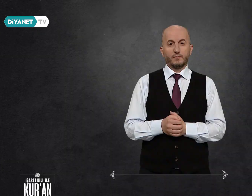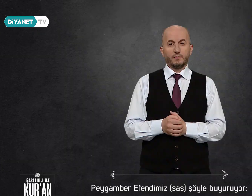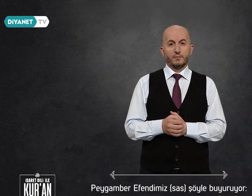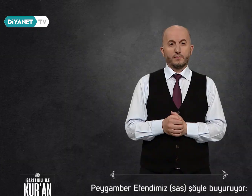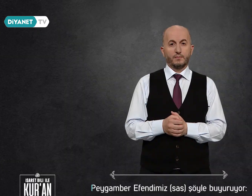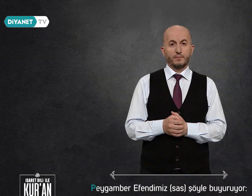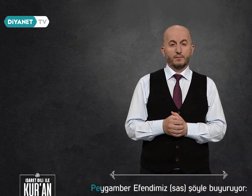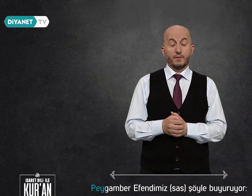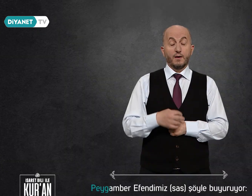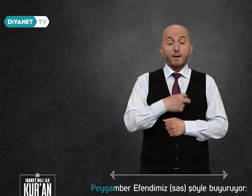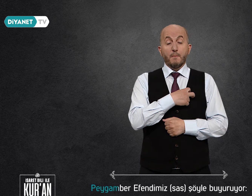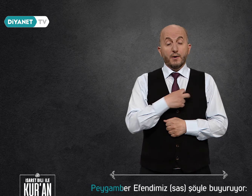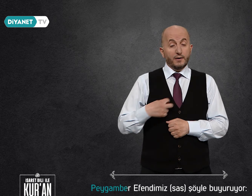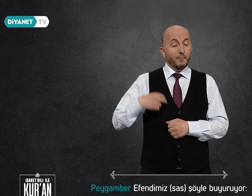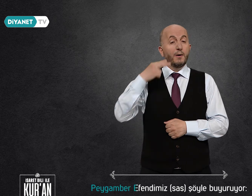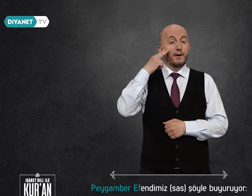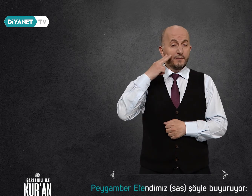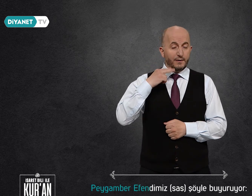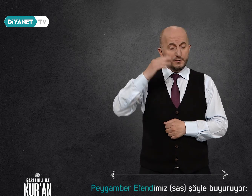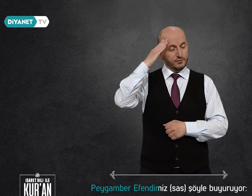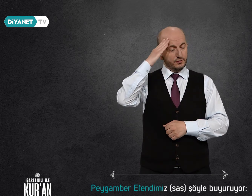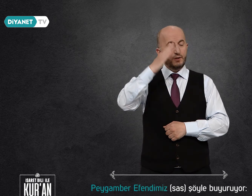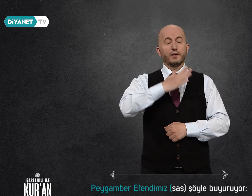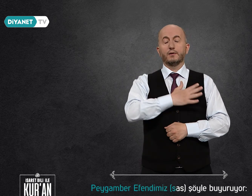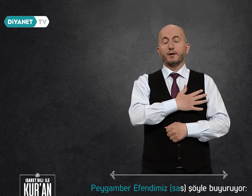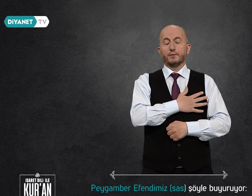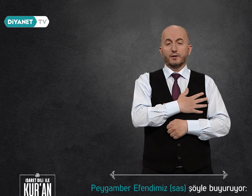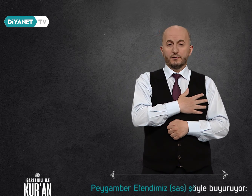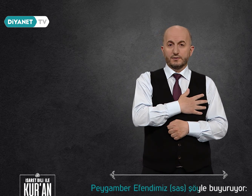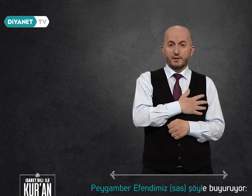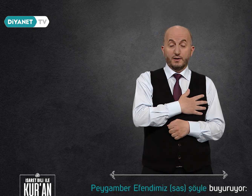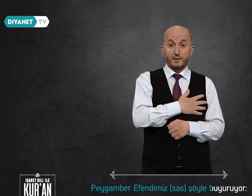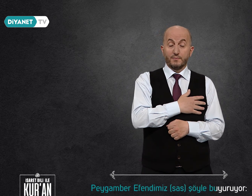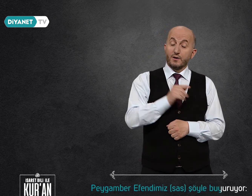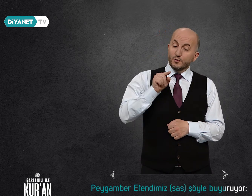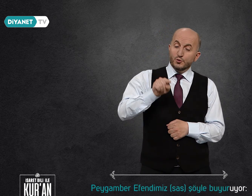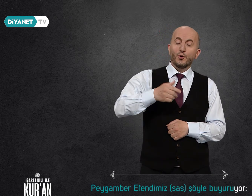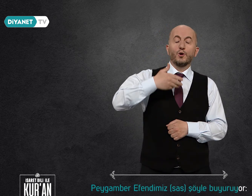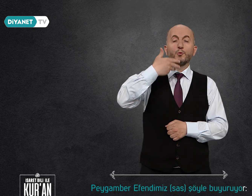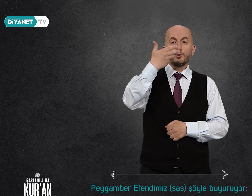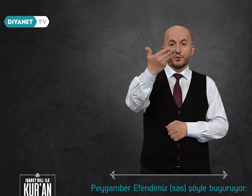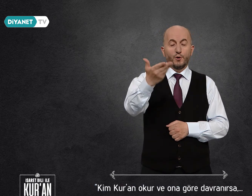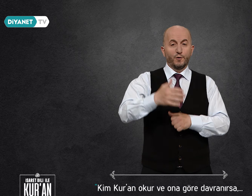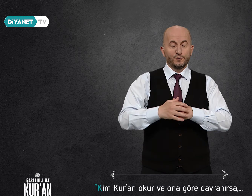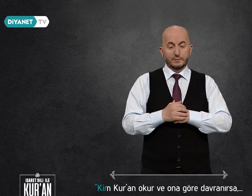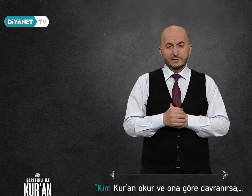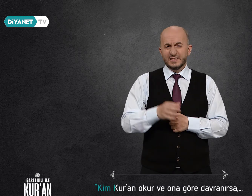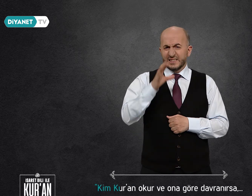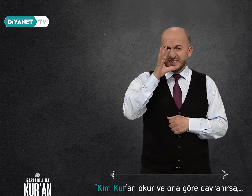bu peygamber efendimiz sallallahu aleyhi ve sellem şöyle buyuruyor kim